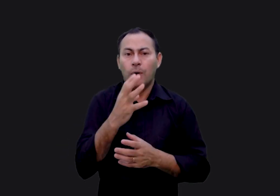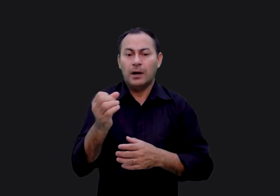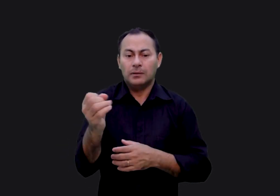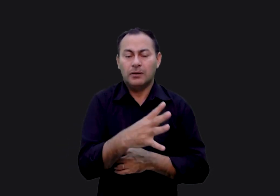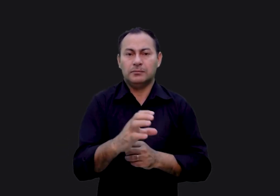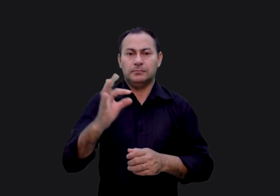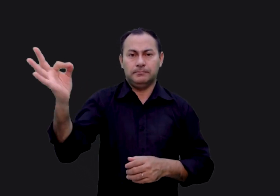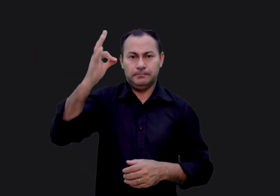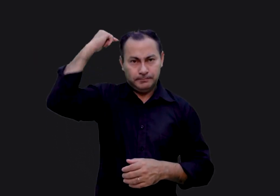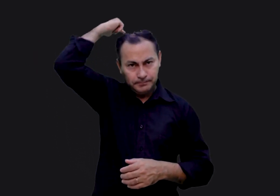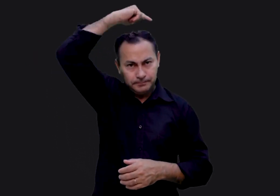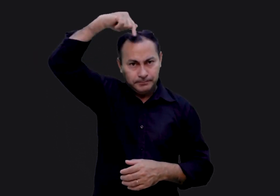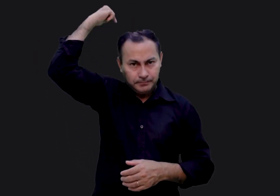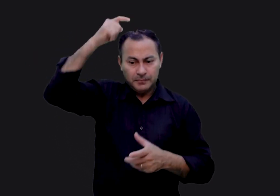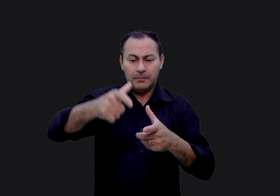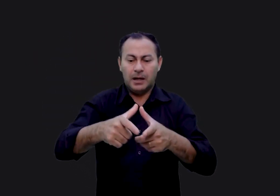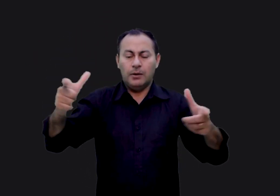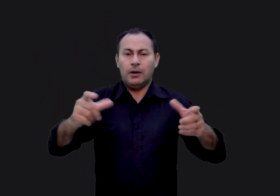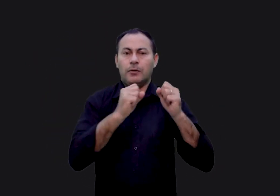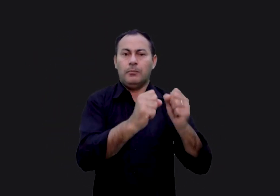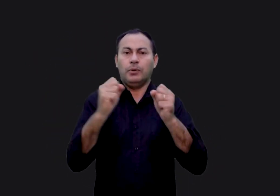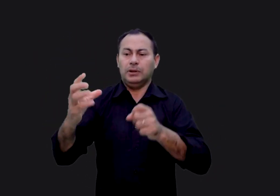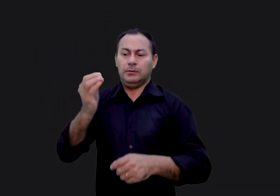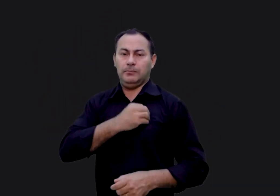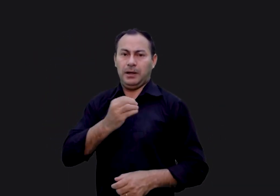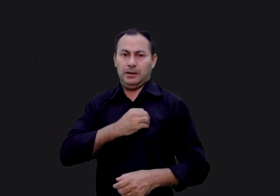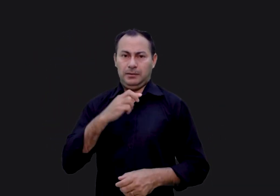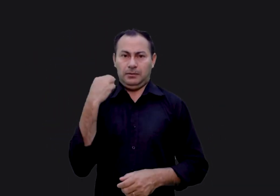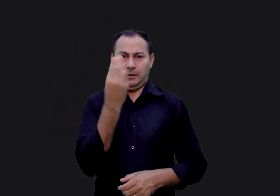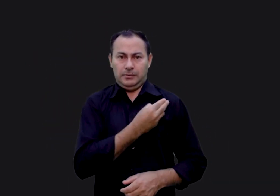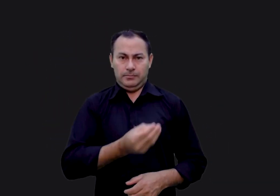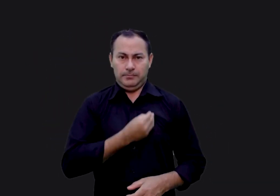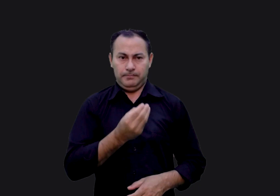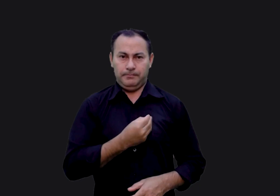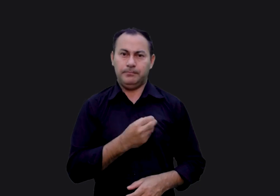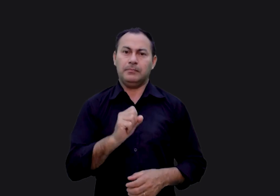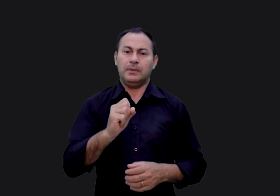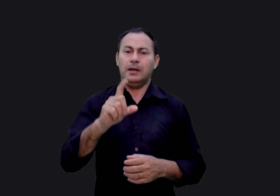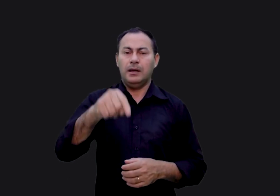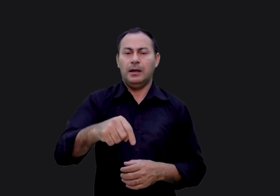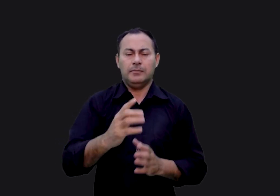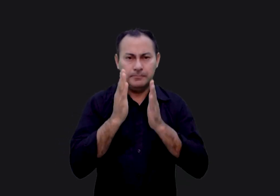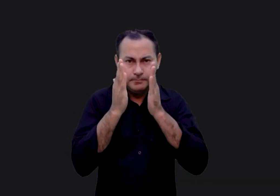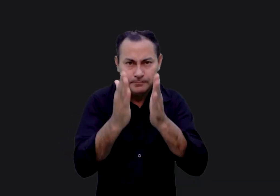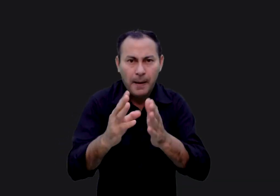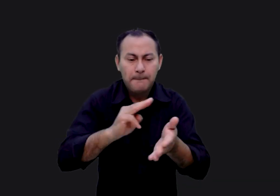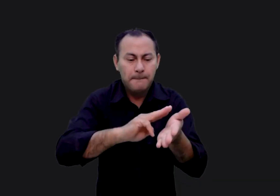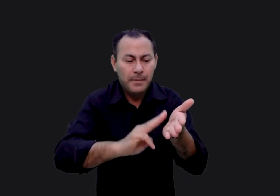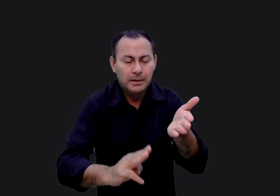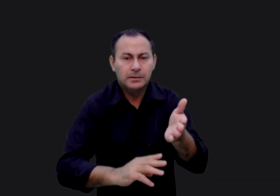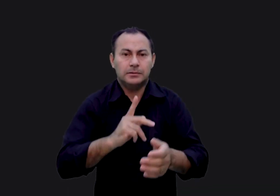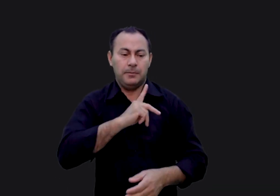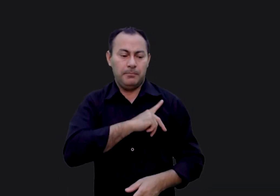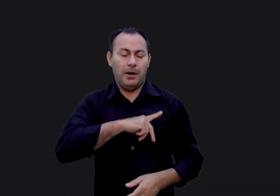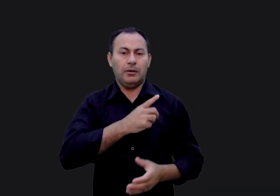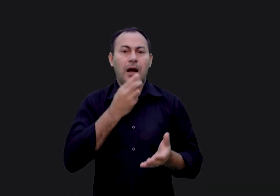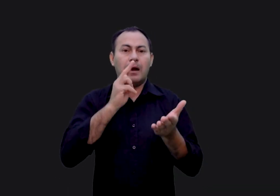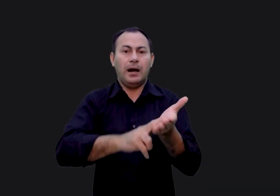boas novas de que o Espírito Santo é maior do que o poder do pecado em nossas vidas. Essa é a ênfase na mensagem de Paulo na carta